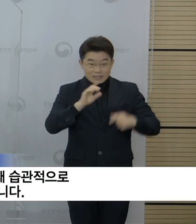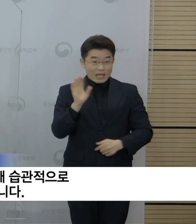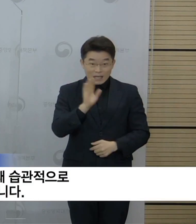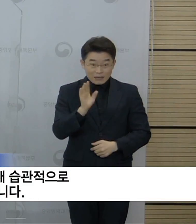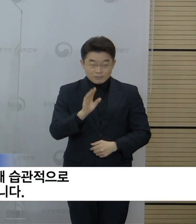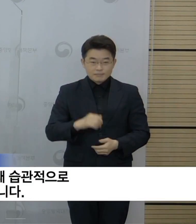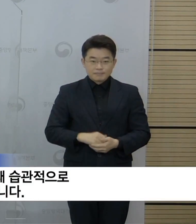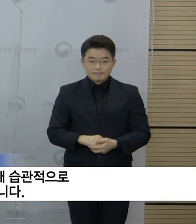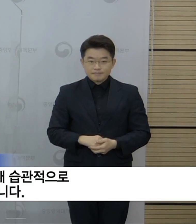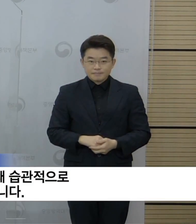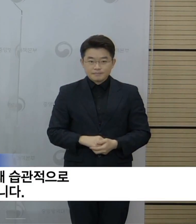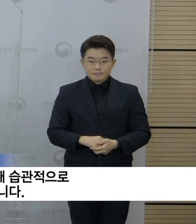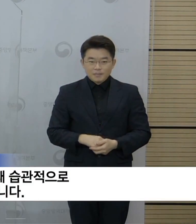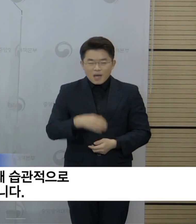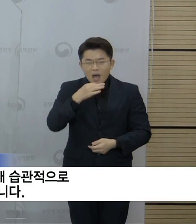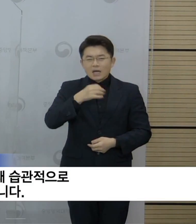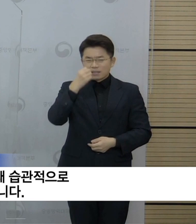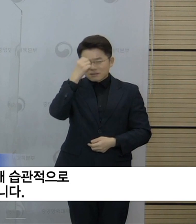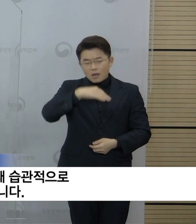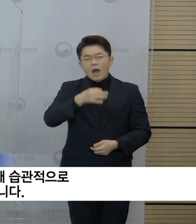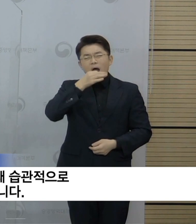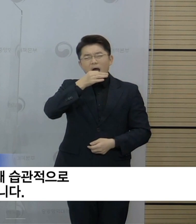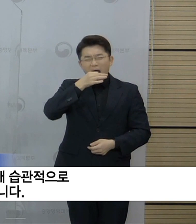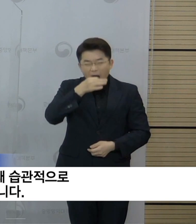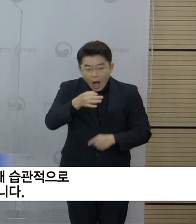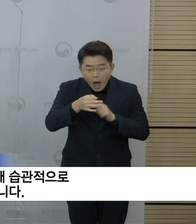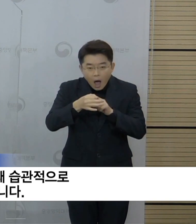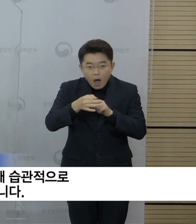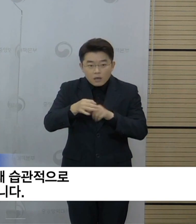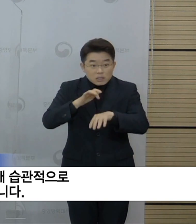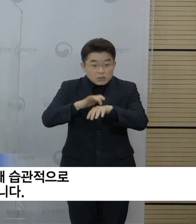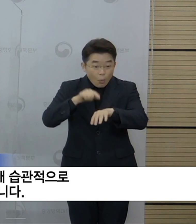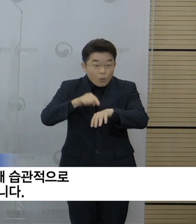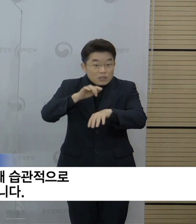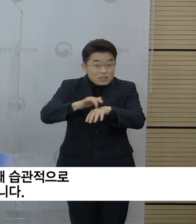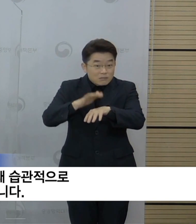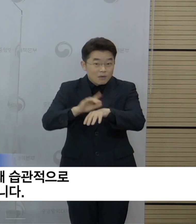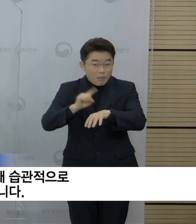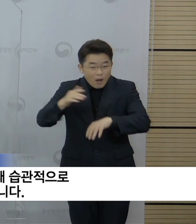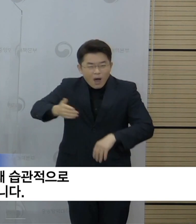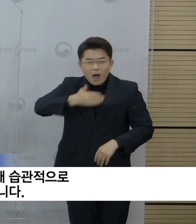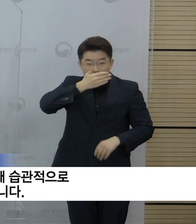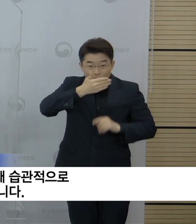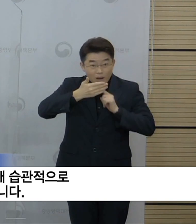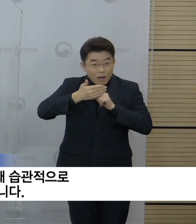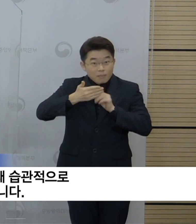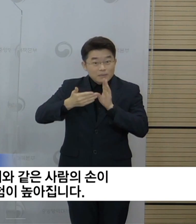감염자가 재채기를 할 때 습관적으로 손으로 입을 막는 경우를 가상해 볼 수 있습니다.